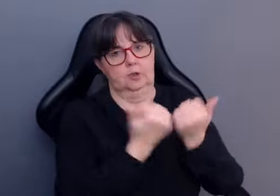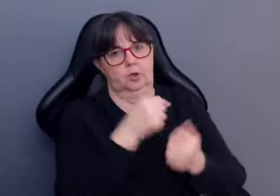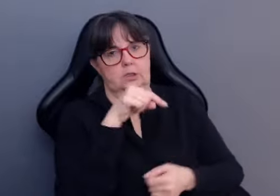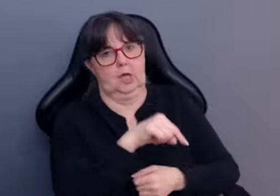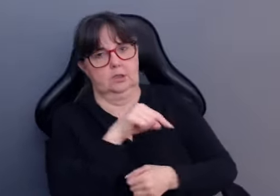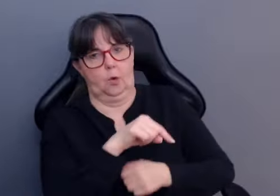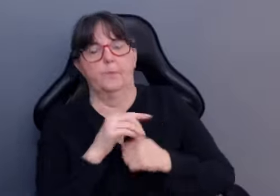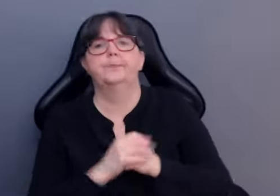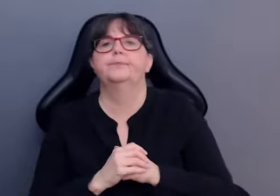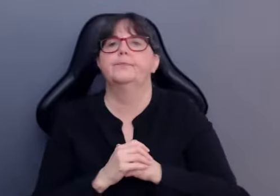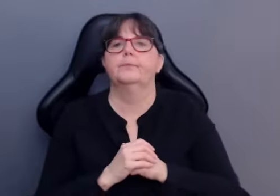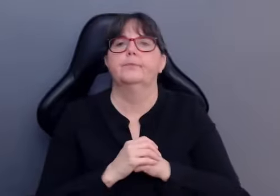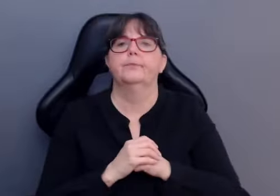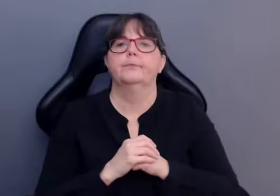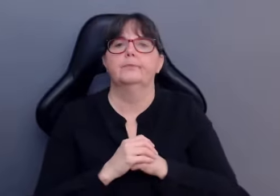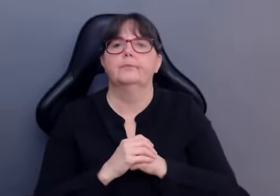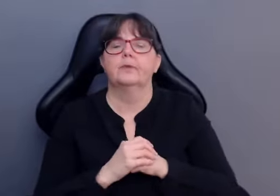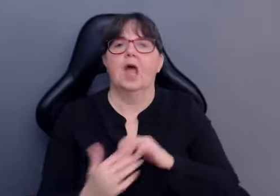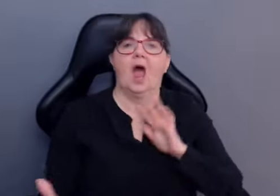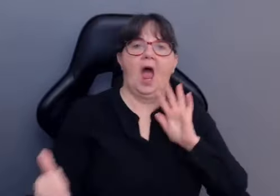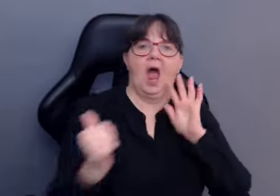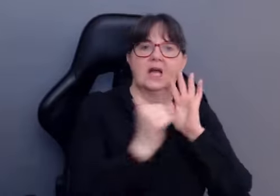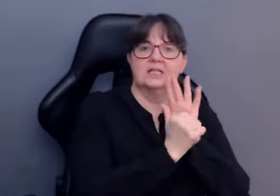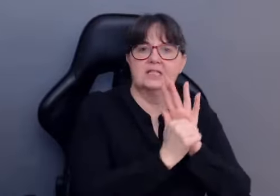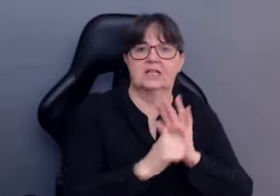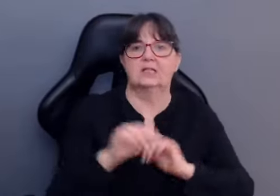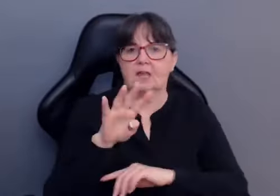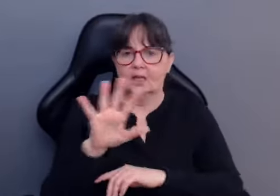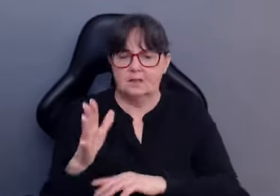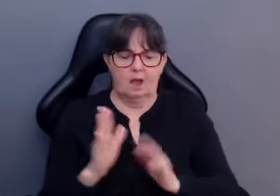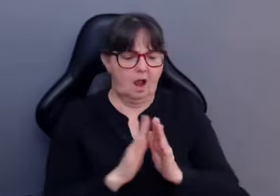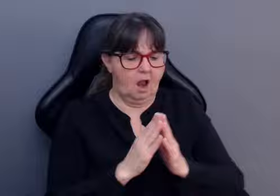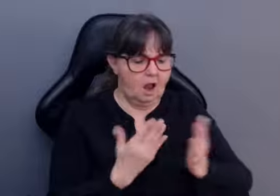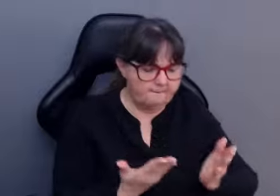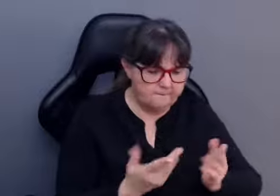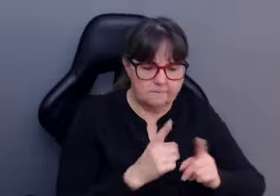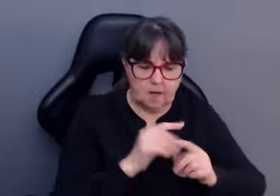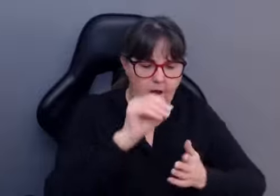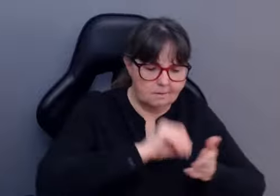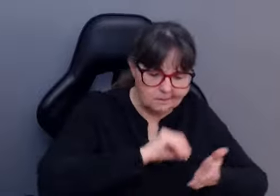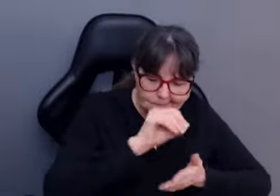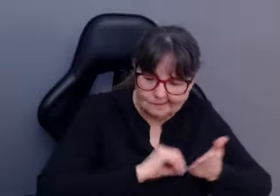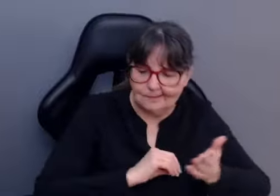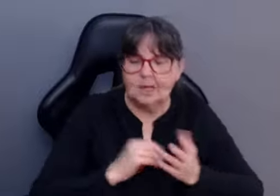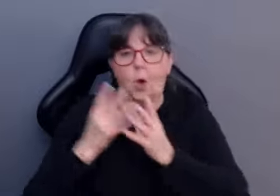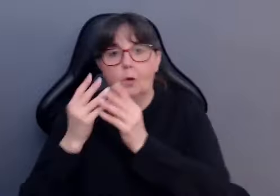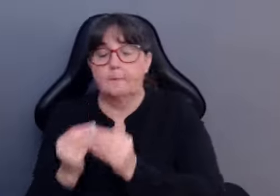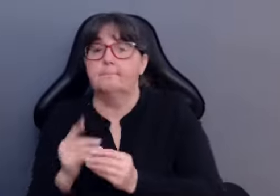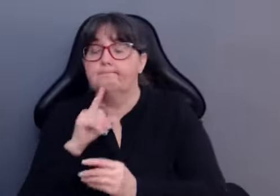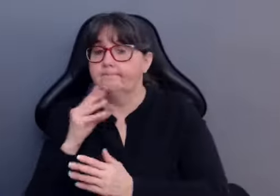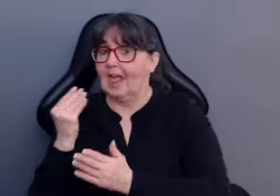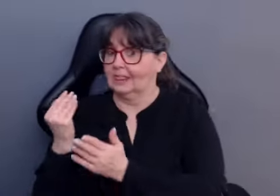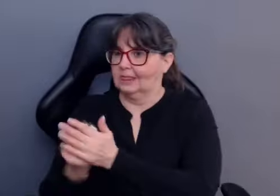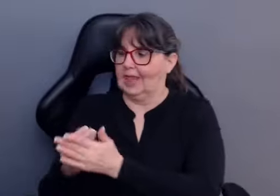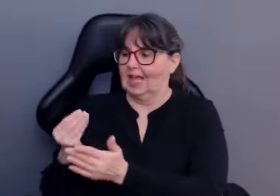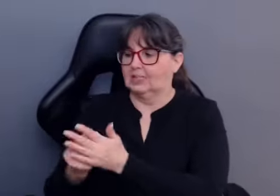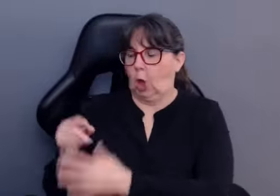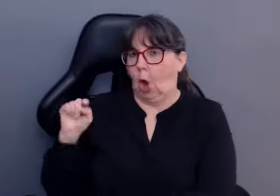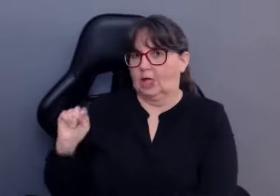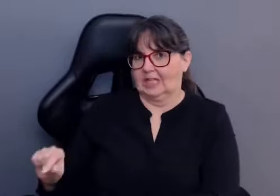Article 45. Livres et comptabilité. Le trésorier de la corporation verra à